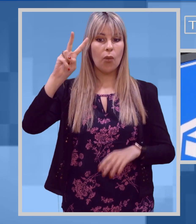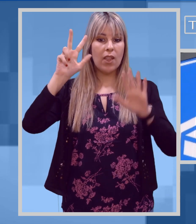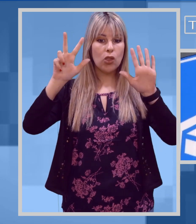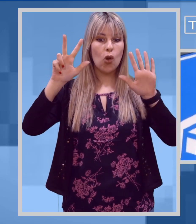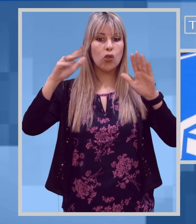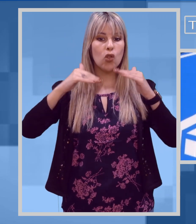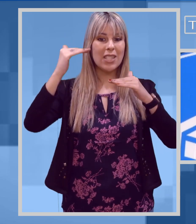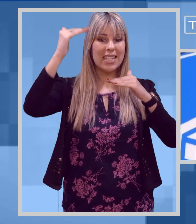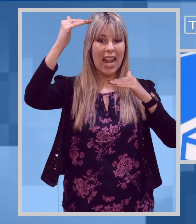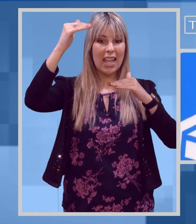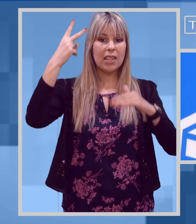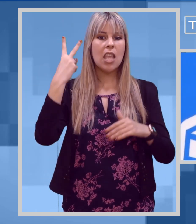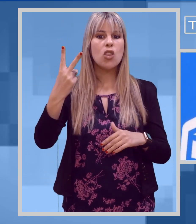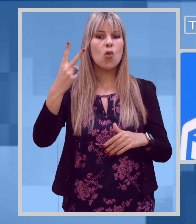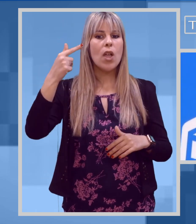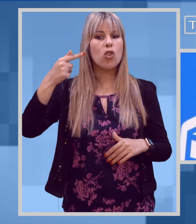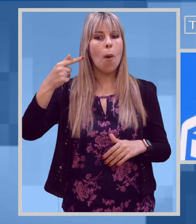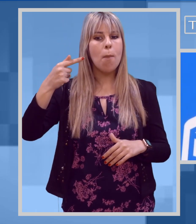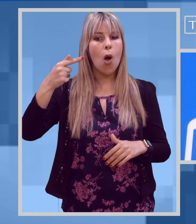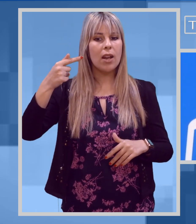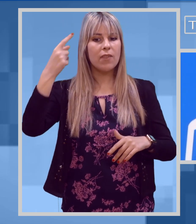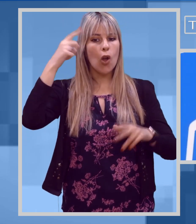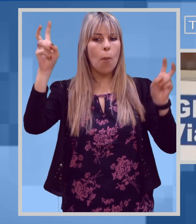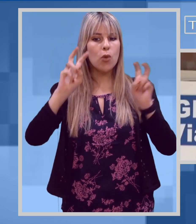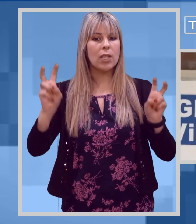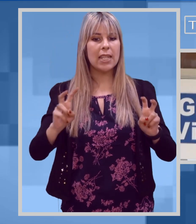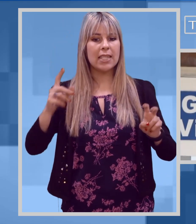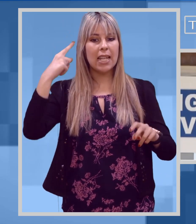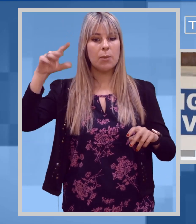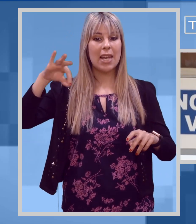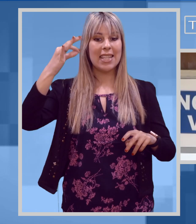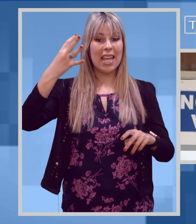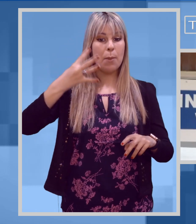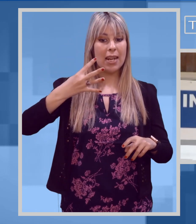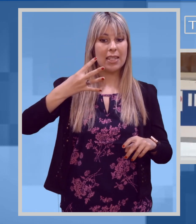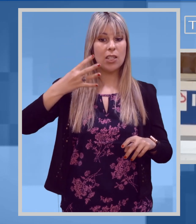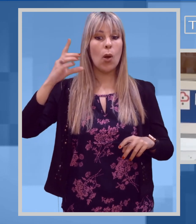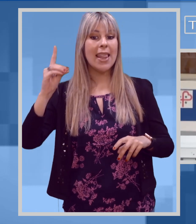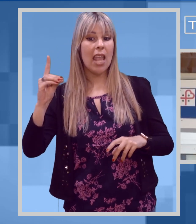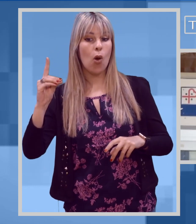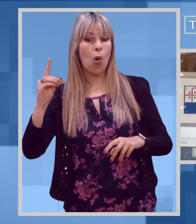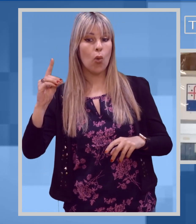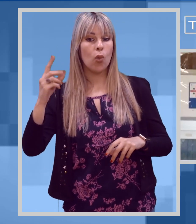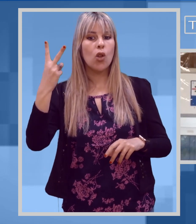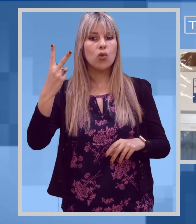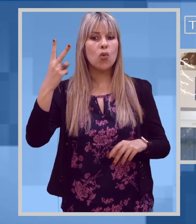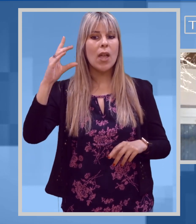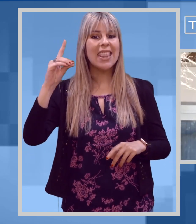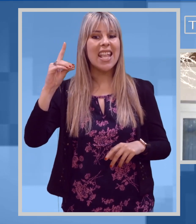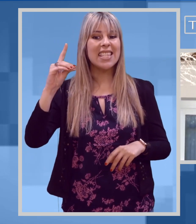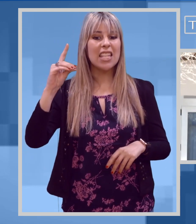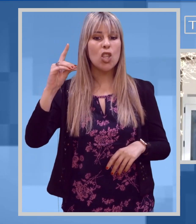strati e 2 tomografi computerizzati per il San Martino e il Delogo.